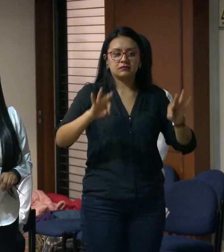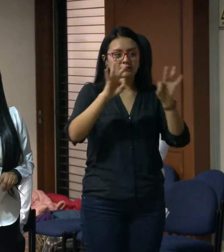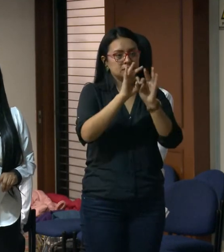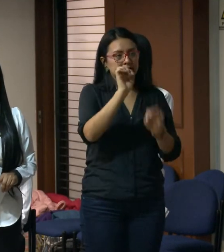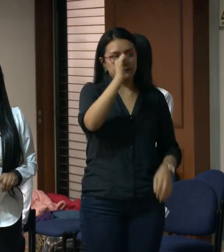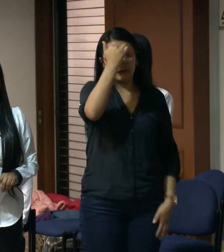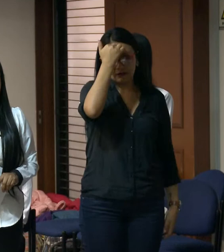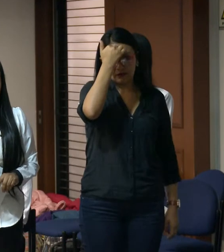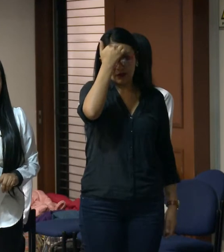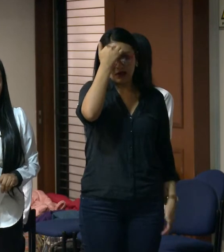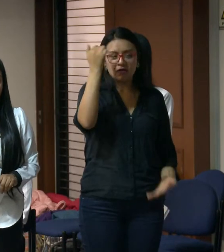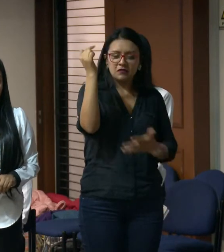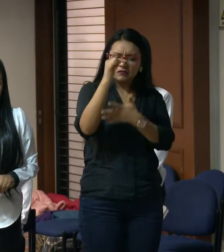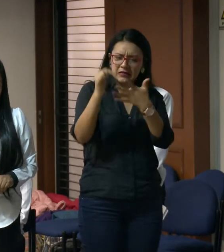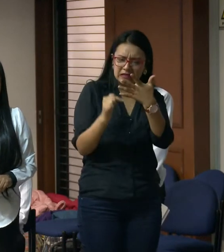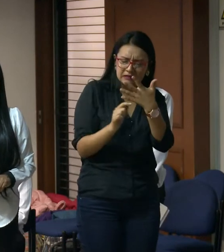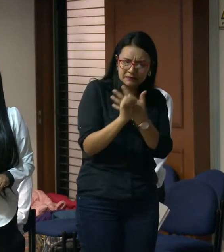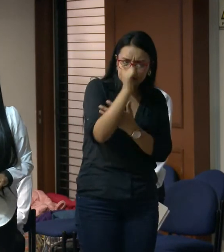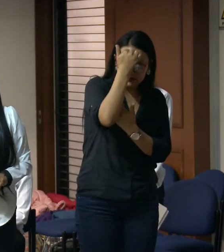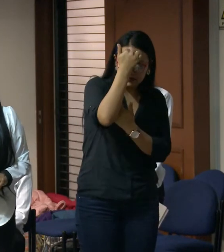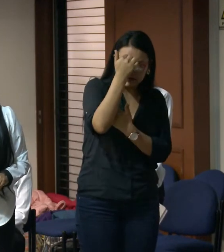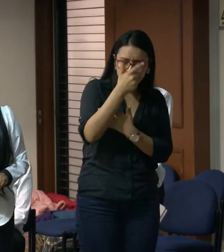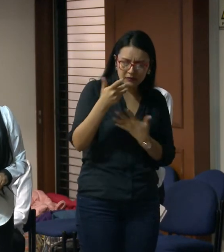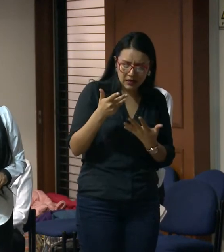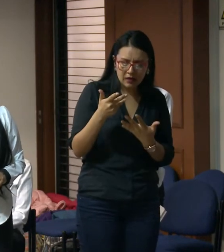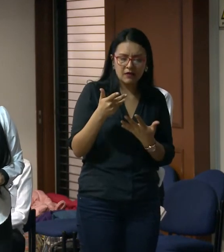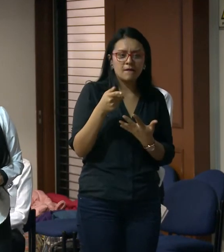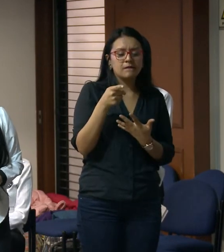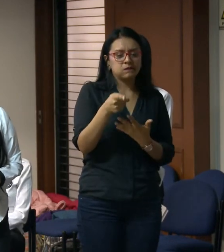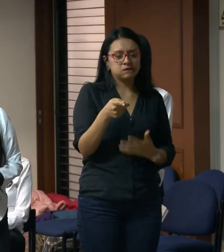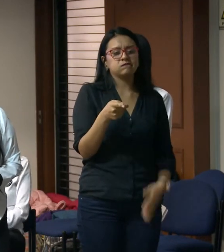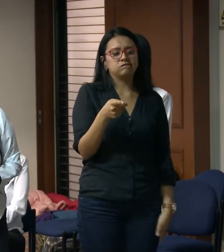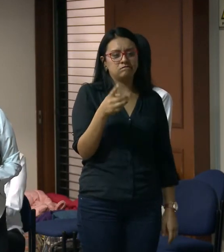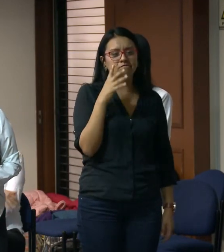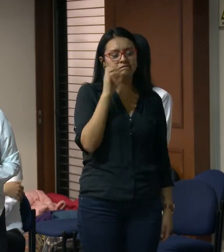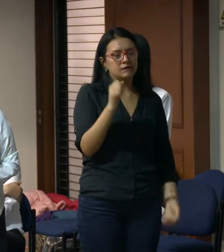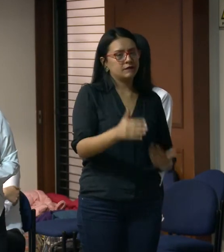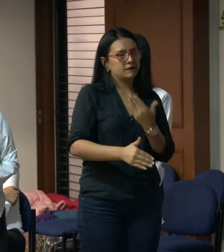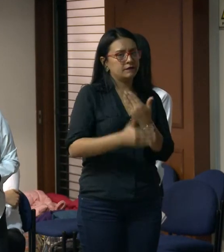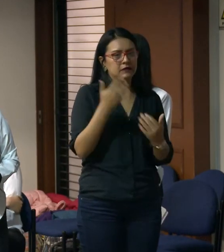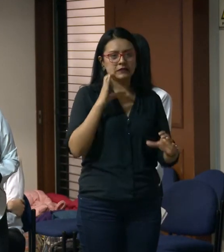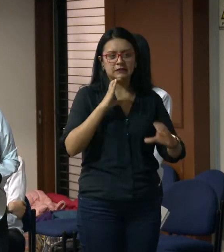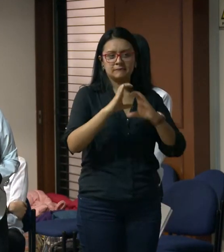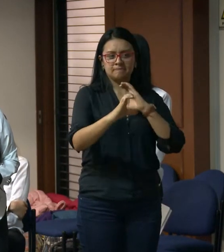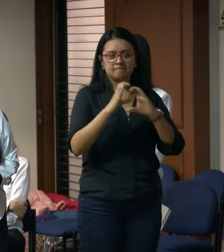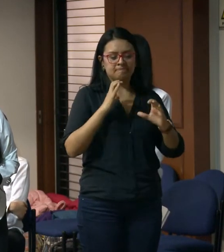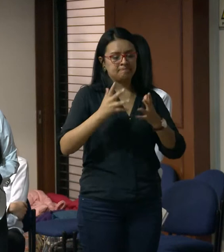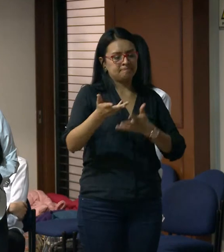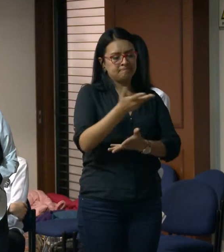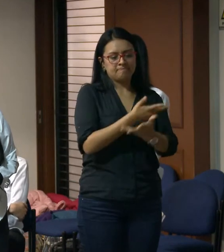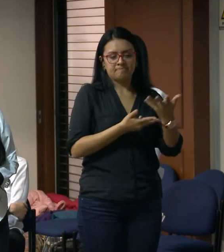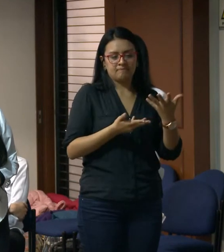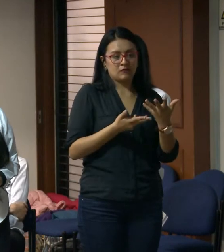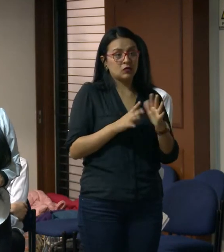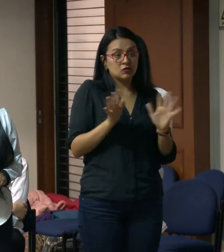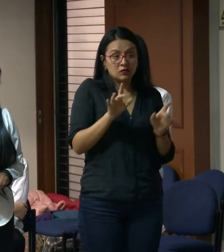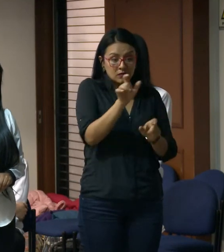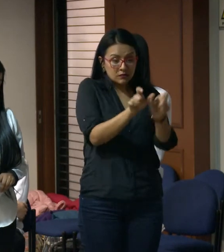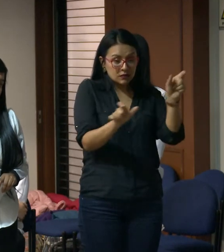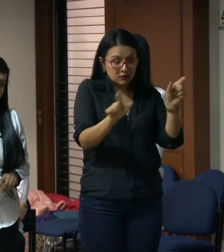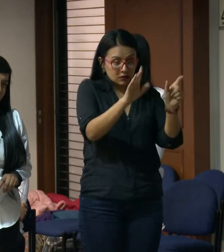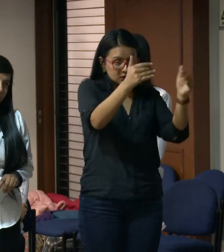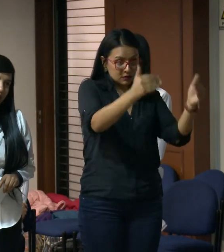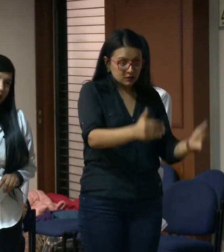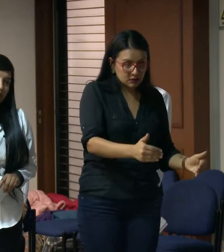fundamental, aspectos primordiales en el cual se facilitó la comunicación y la interacción, no solo para las personas